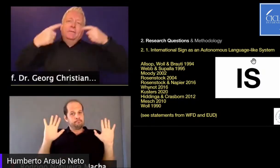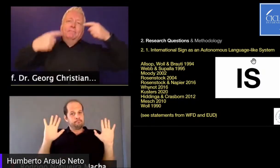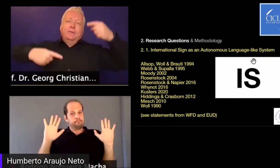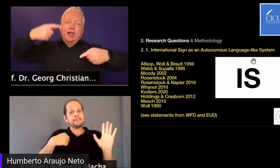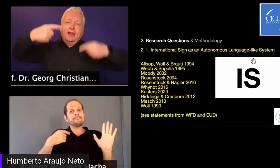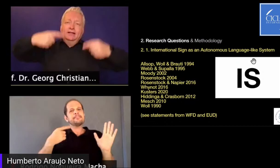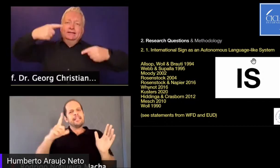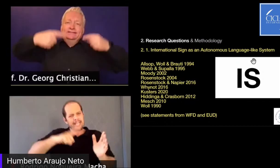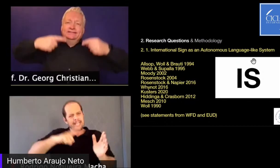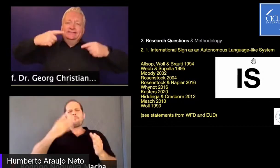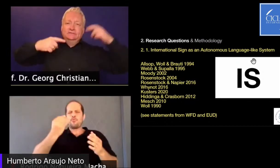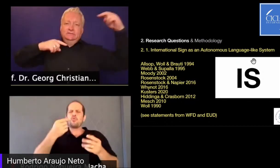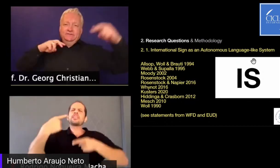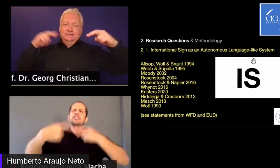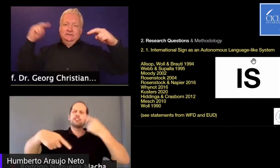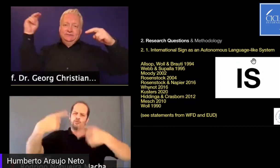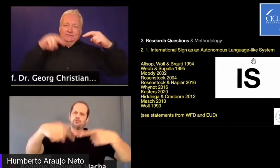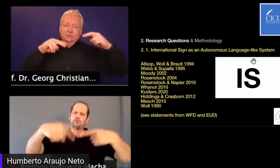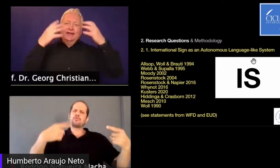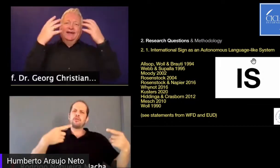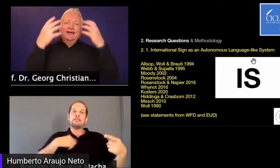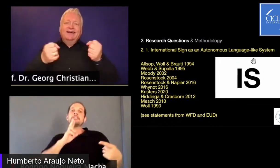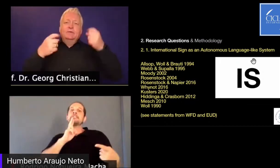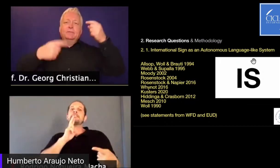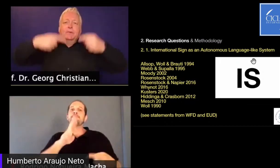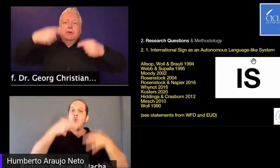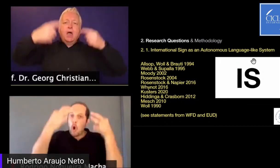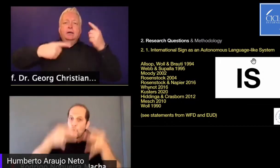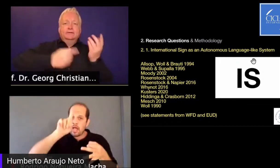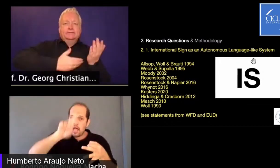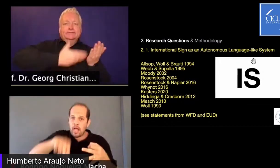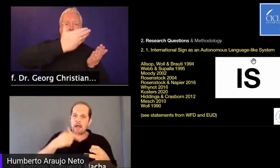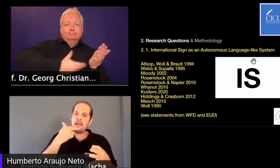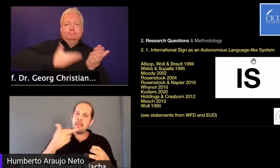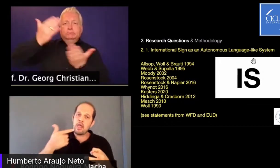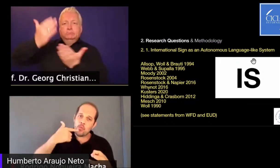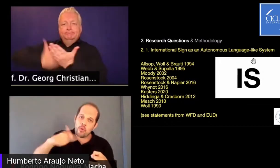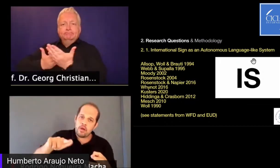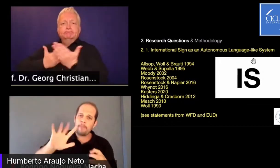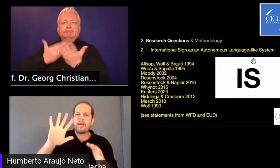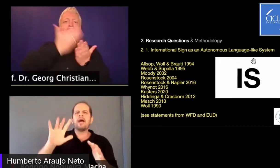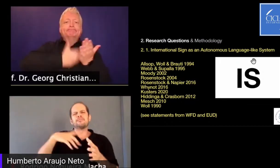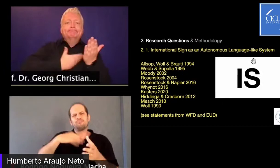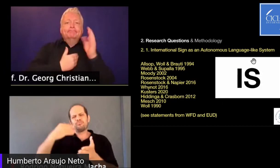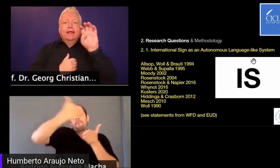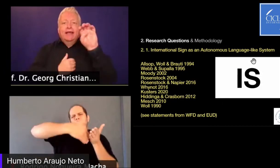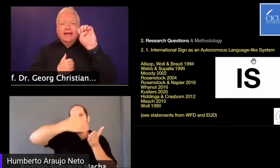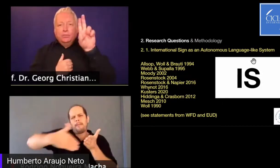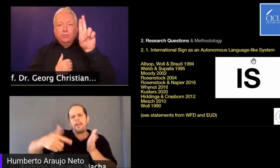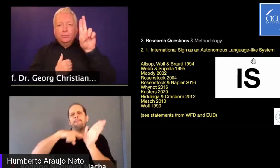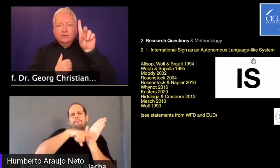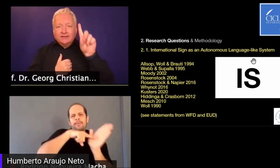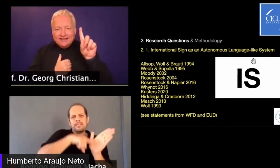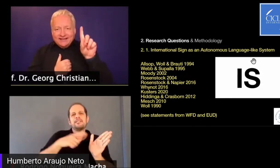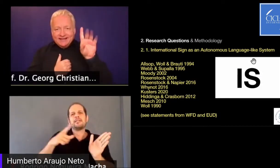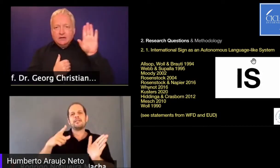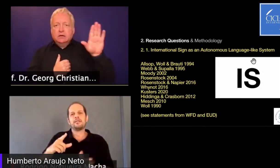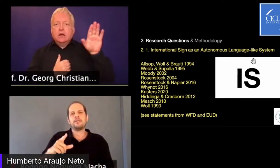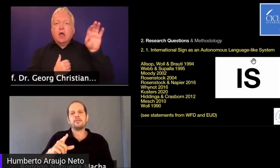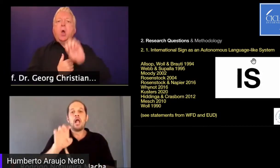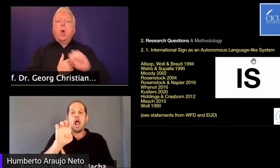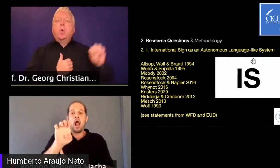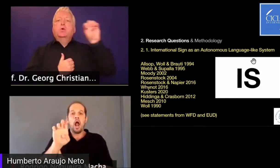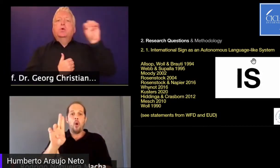Então, há muito ainda a se discutir, certo? O que a gente sabe a respeito desse